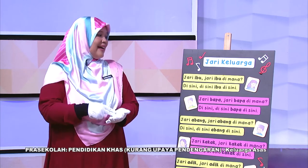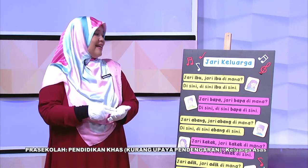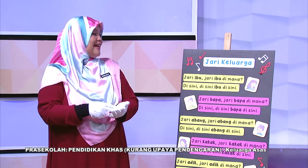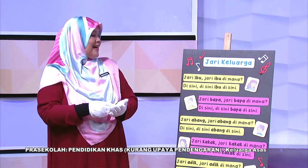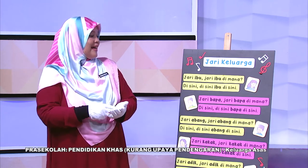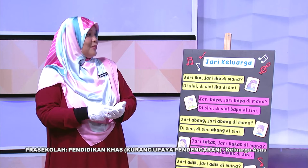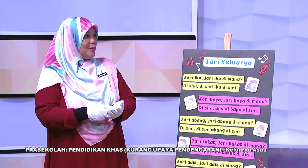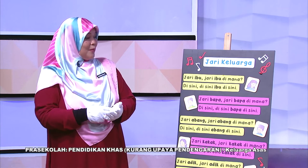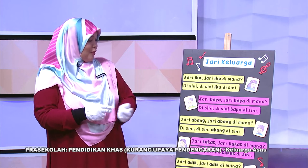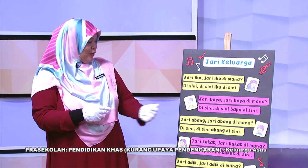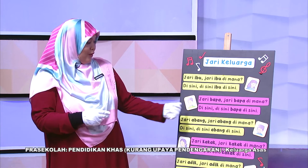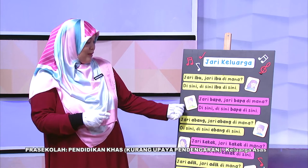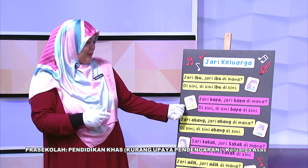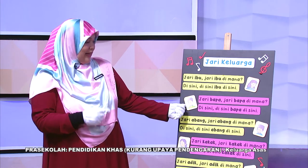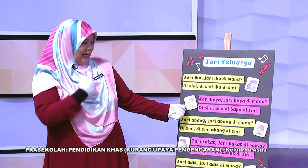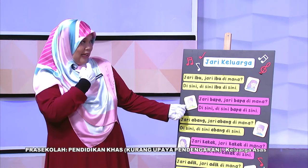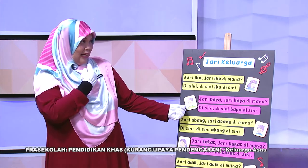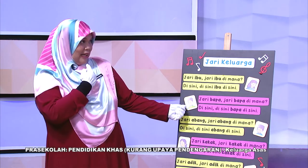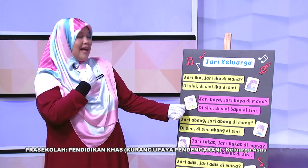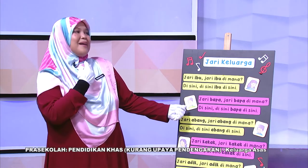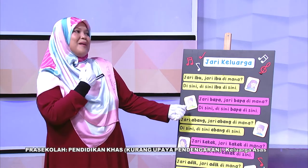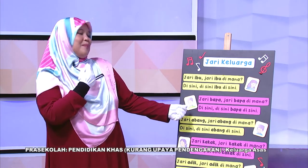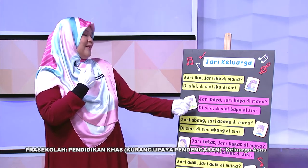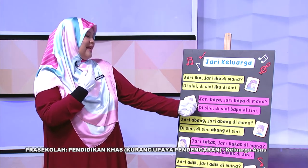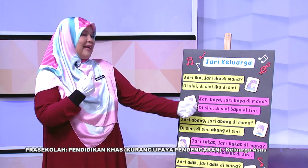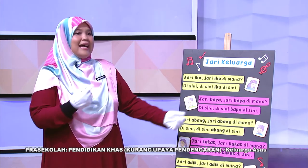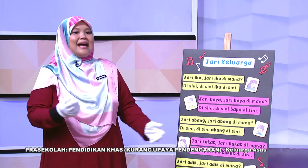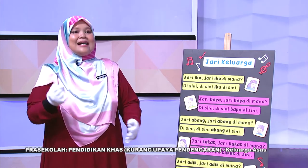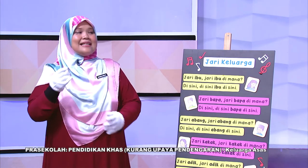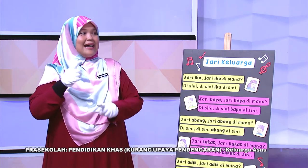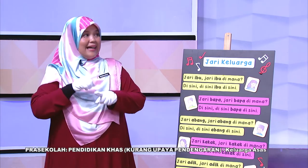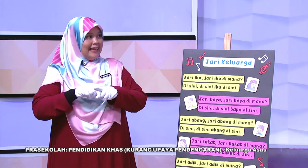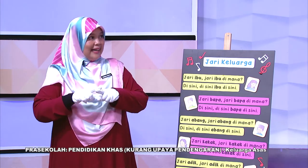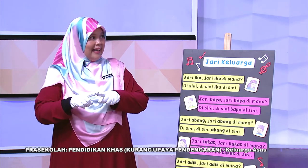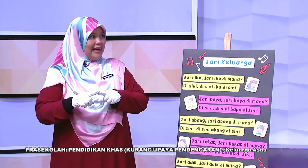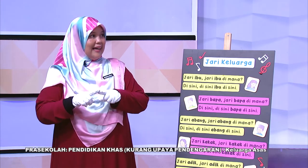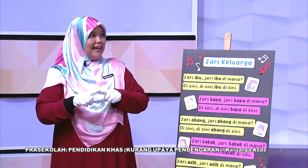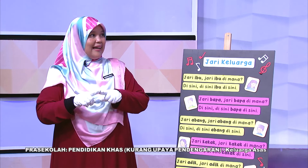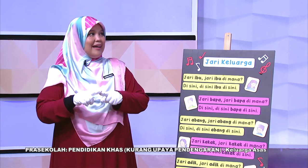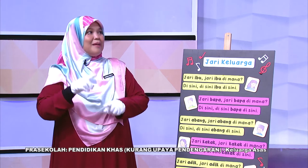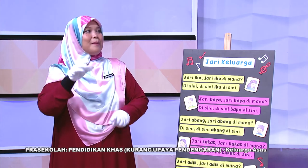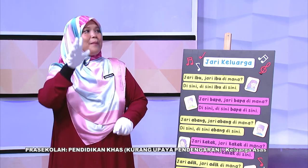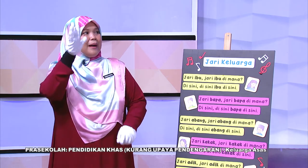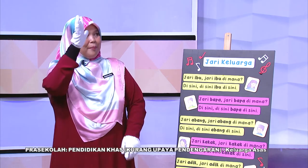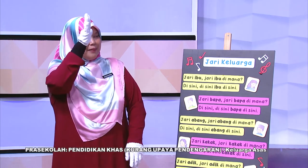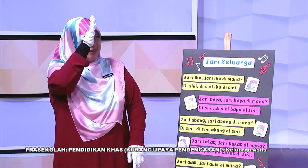ya ulang untuk untuk siapa nih baper baper Oke jadi baper